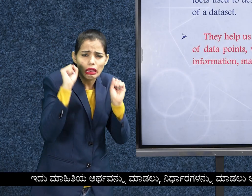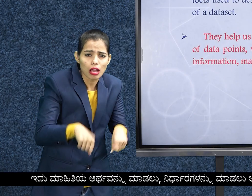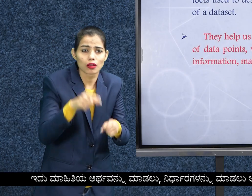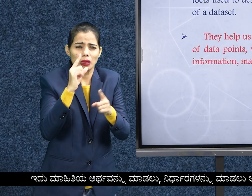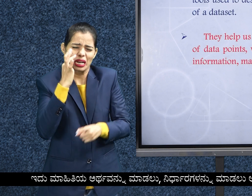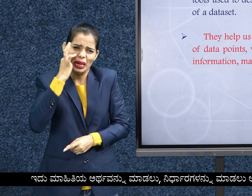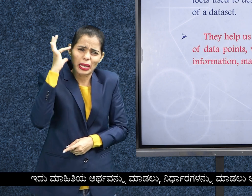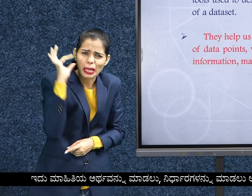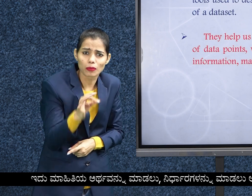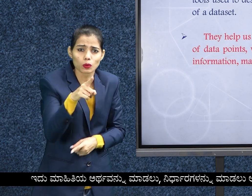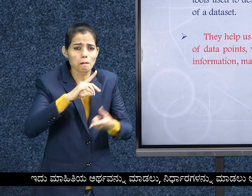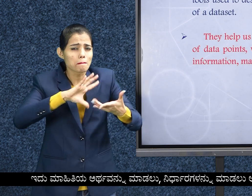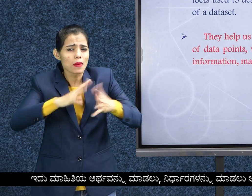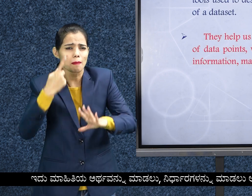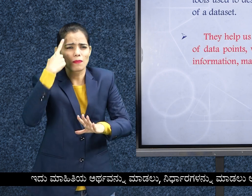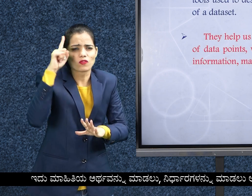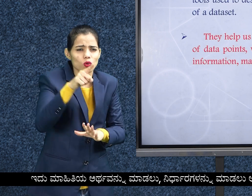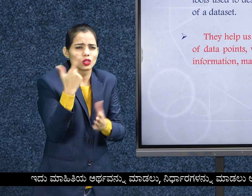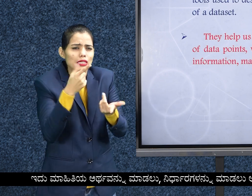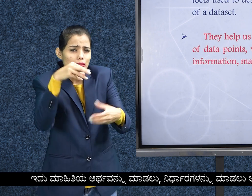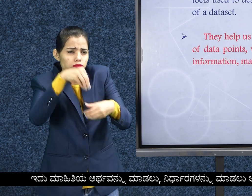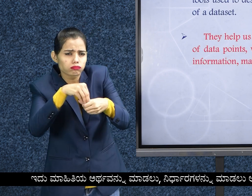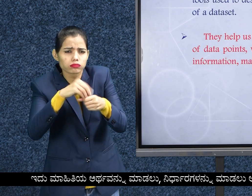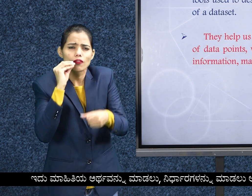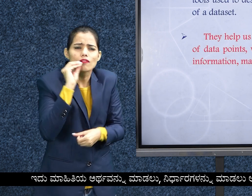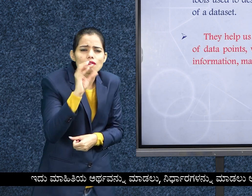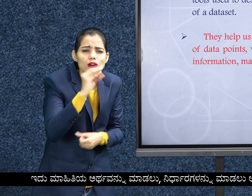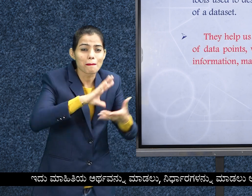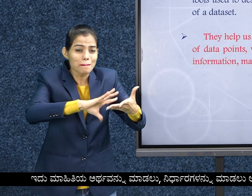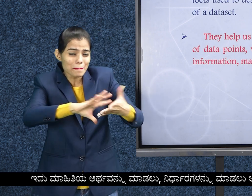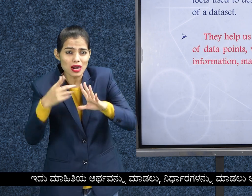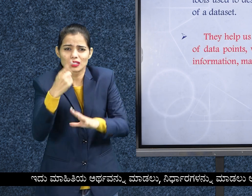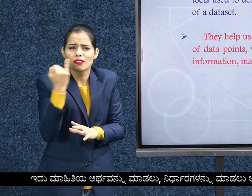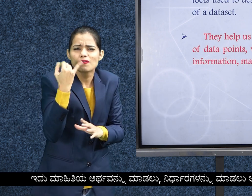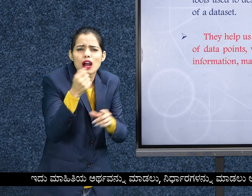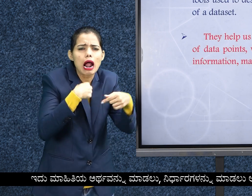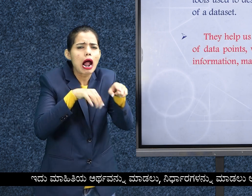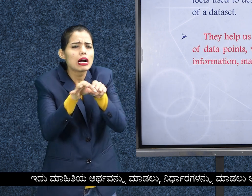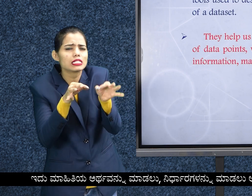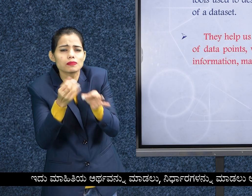ಮಾಡಲು, ನಿರ್ಧಾರಗಳನ್ನ ಮಾಡಲು ಅಥವಾ ಮಾದರಿಗಳನ್ನ ಗುರುತಿಸಲು ಅಗತ್ಯವಾಗಿರುತ್ತೆ.